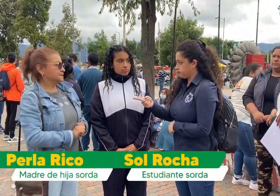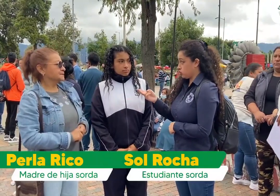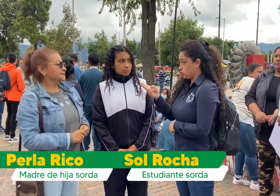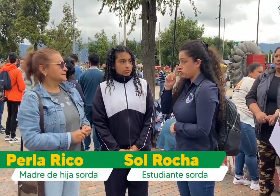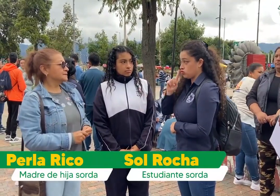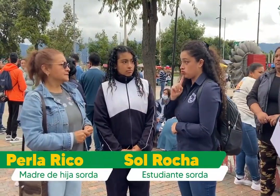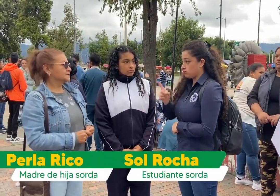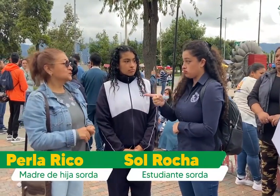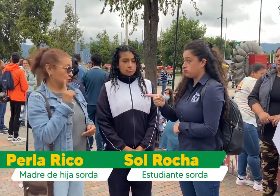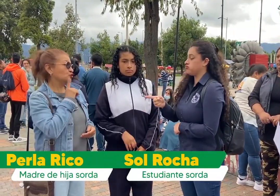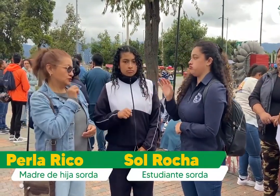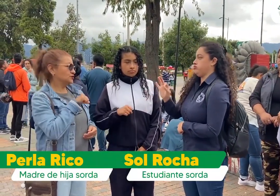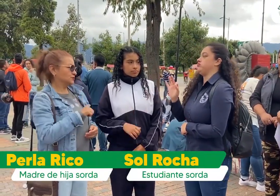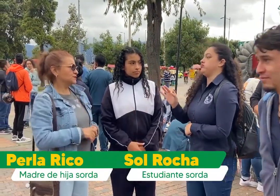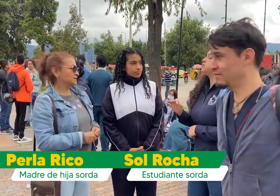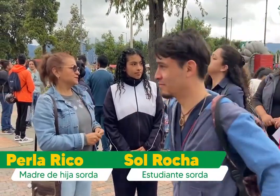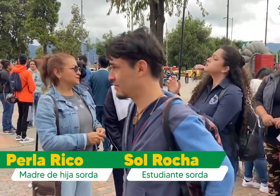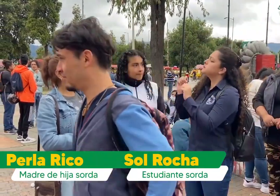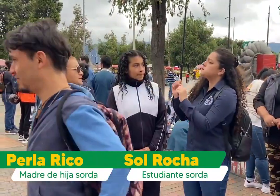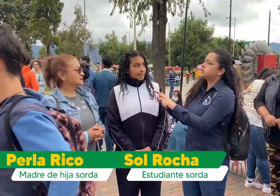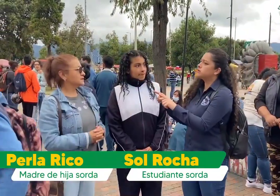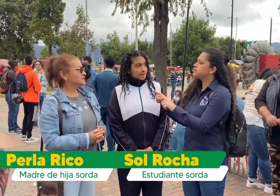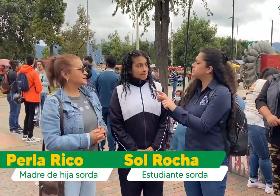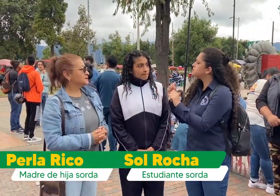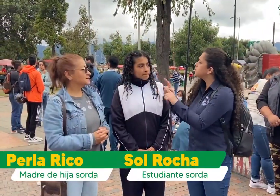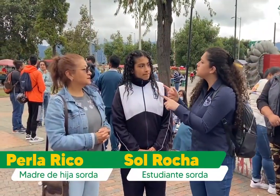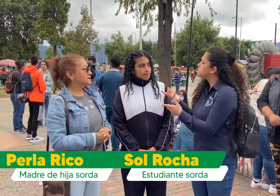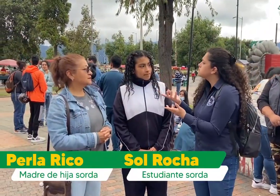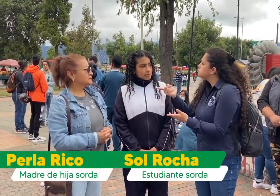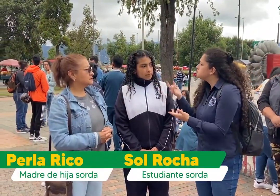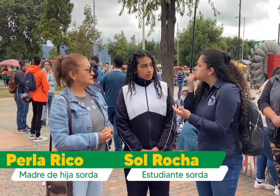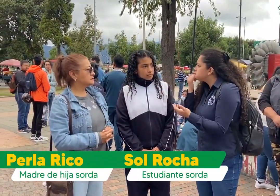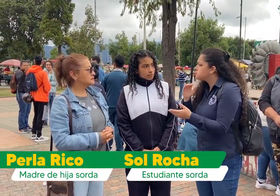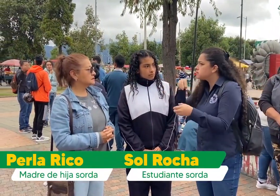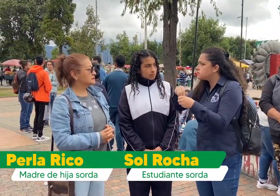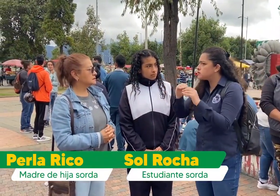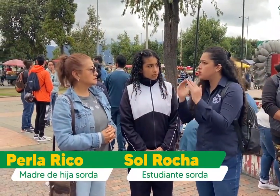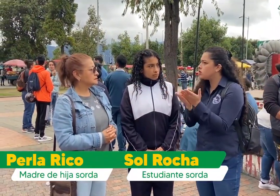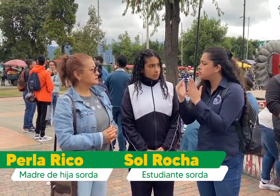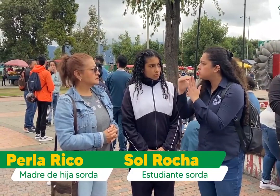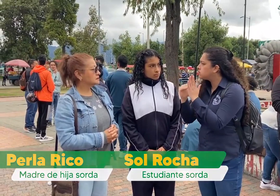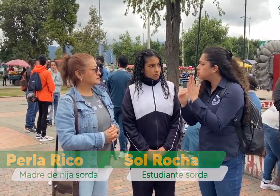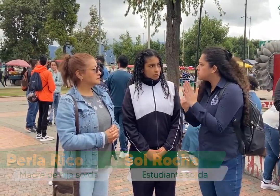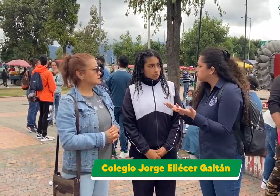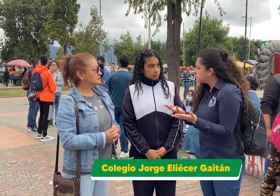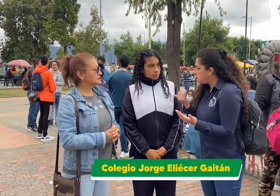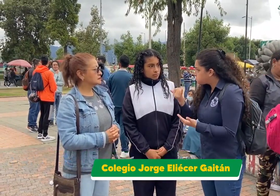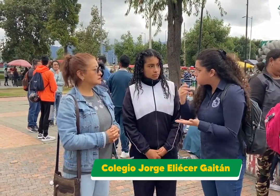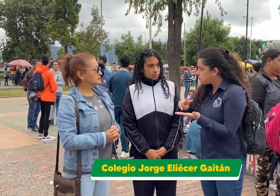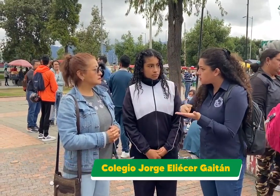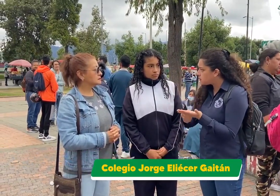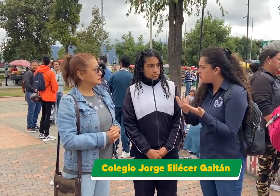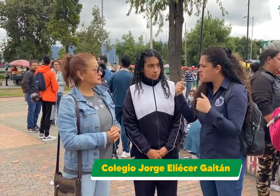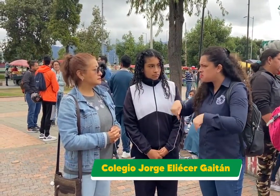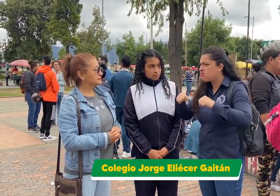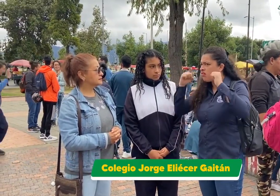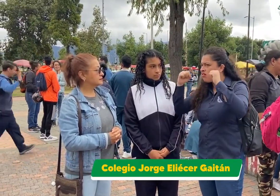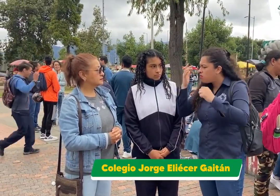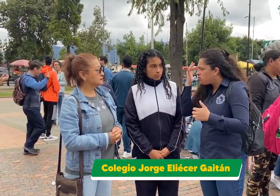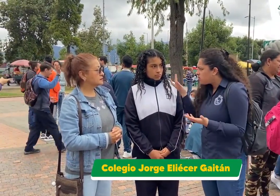la madre, ambas son sordas. Ok, tú estás en la institución educativa Jorge Eliezer Gaitán.